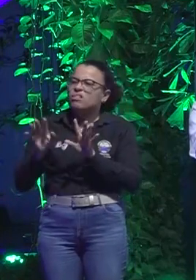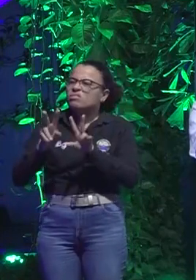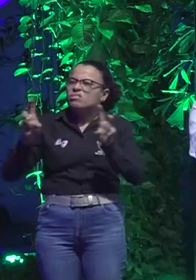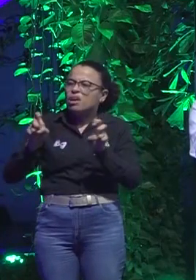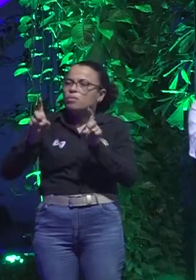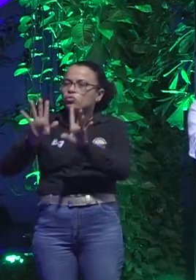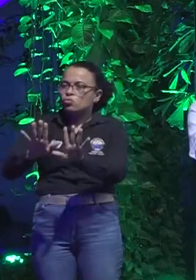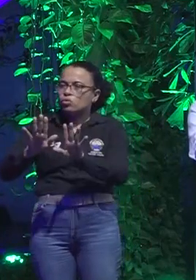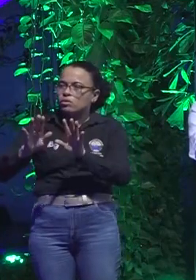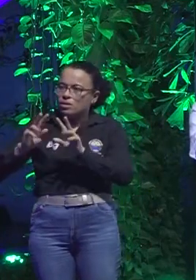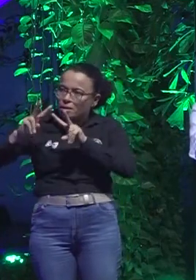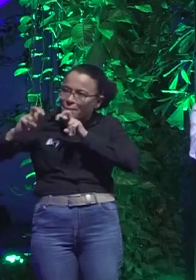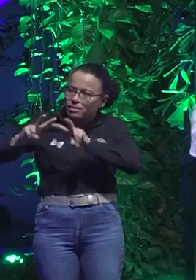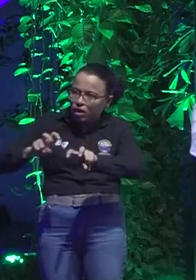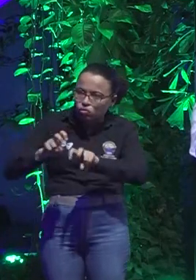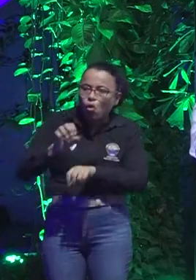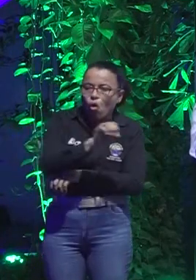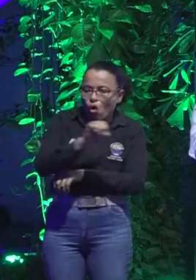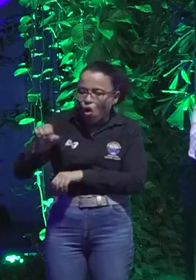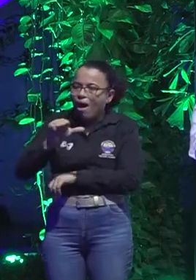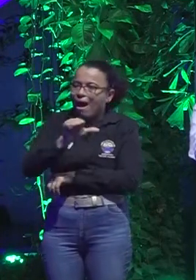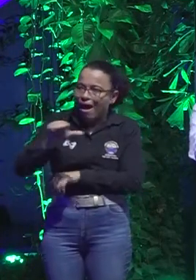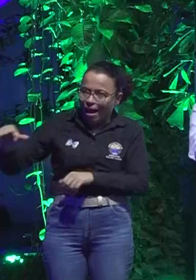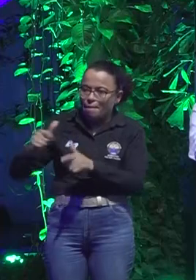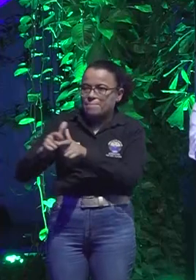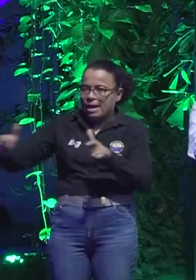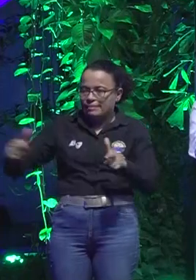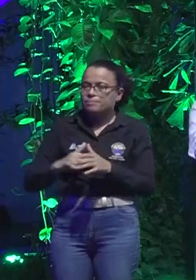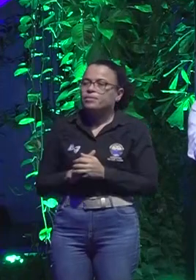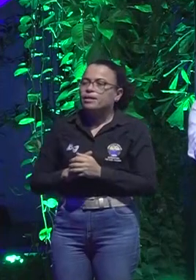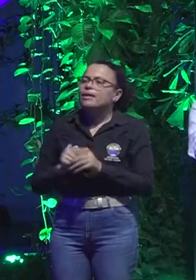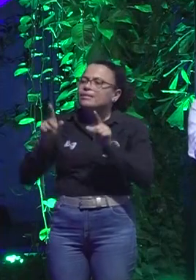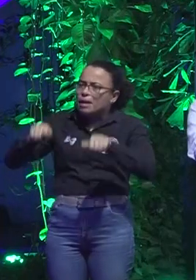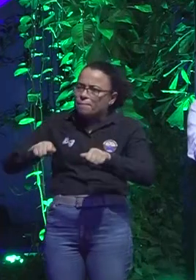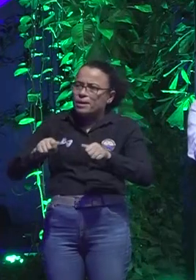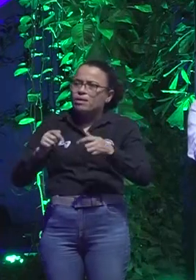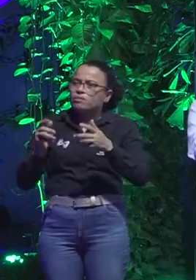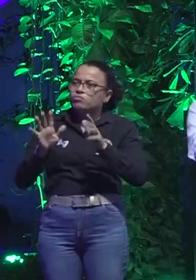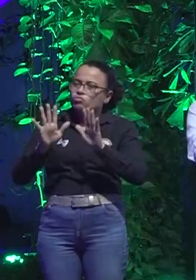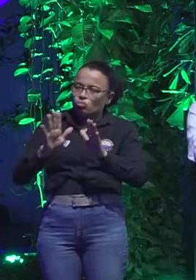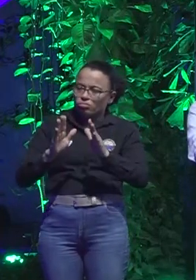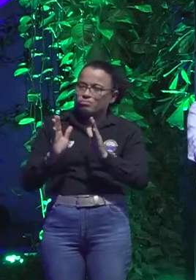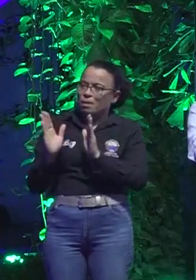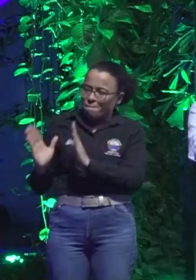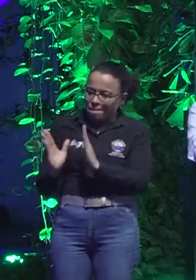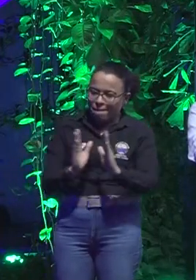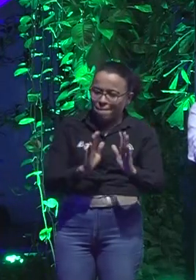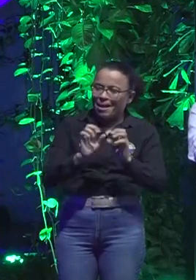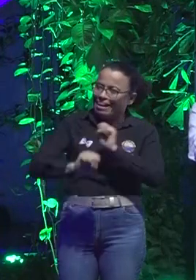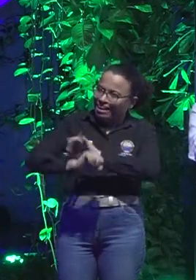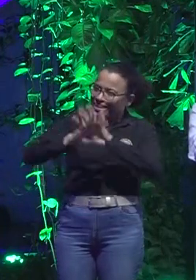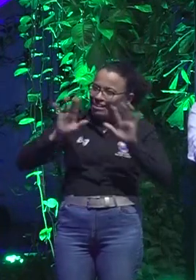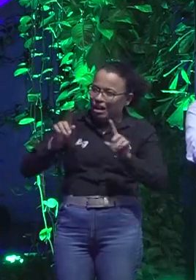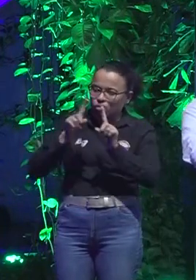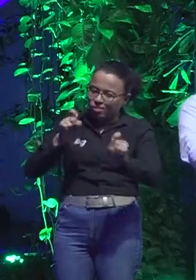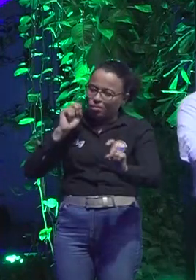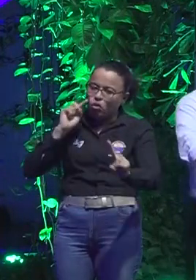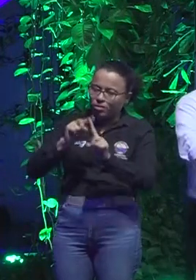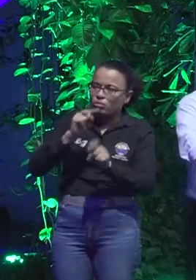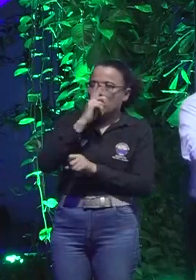investigación. Definir un sistema más claro de incentivos, promociones e incentivos no financieros alineados con el engagement.